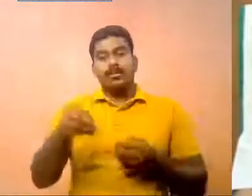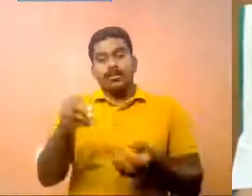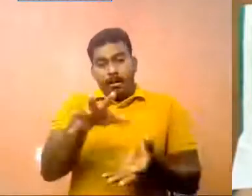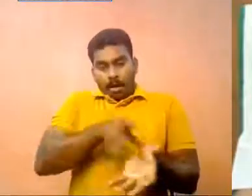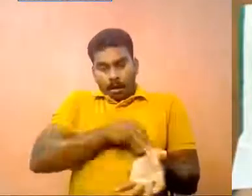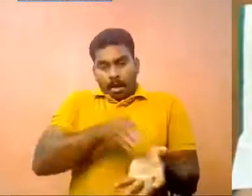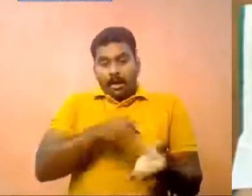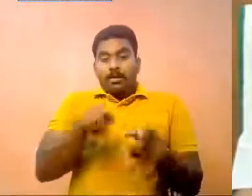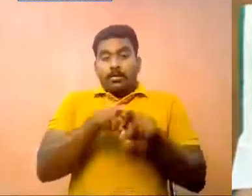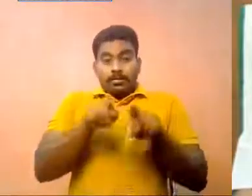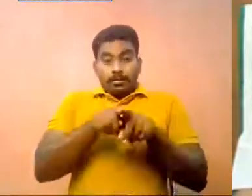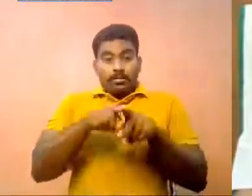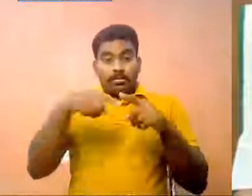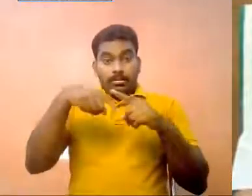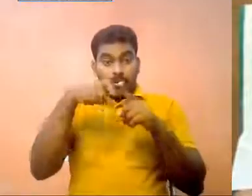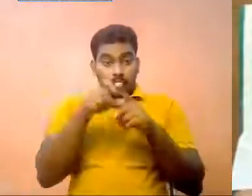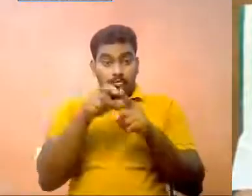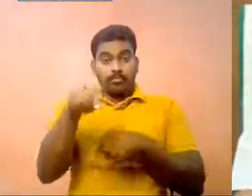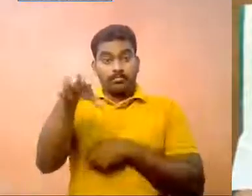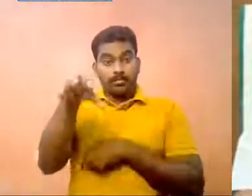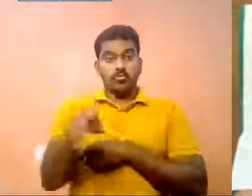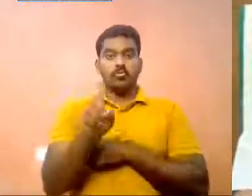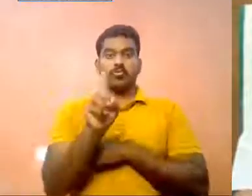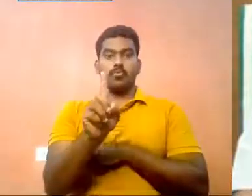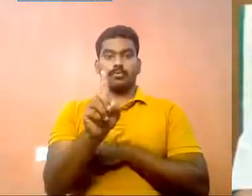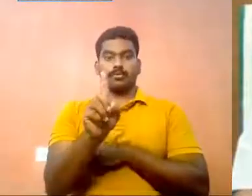കാസർഗോഡുള്ളവരെ ആകെ ഉൾക്കൊള്ളാനുള്ള സൗകര്യവുമില്ല.